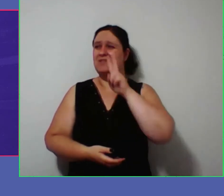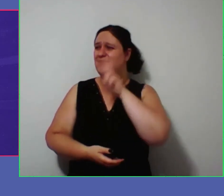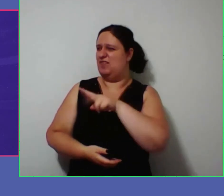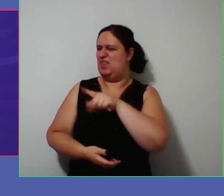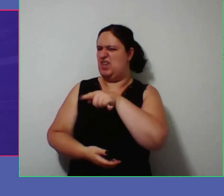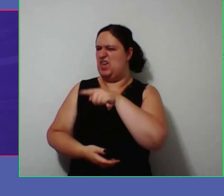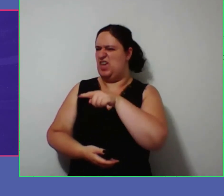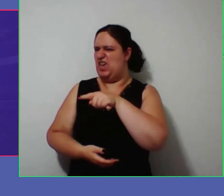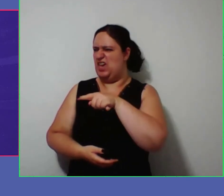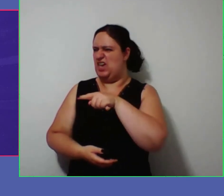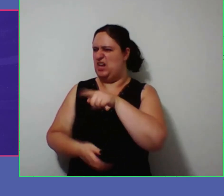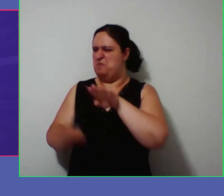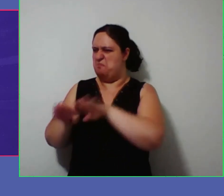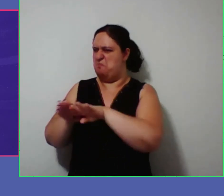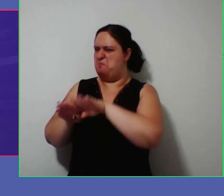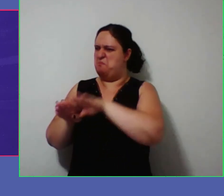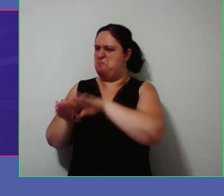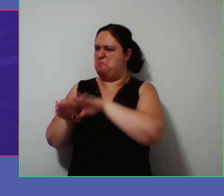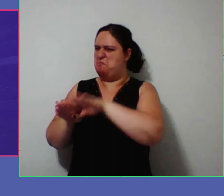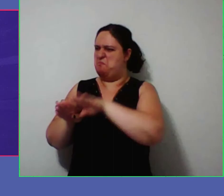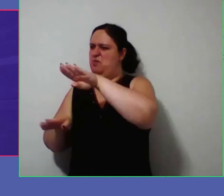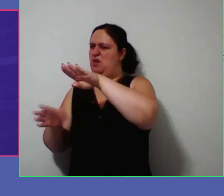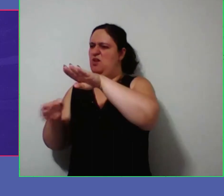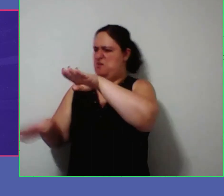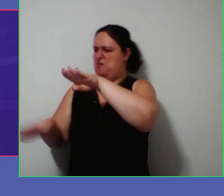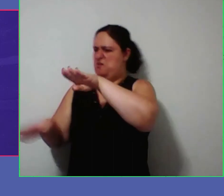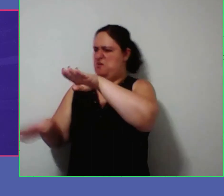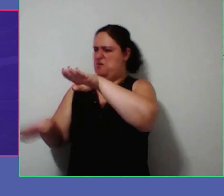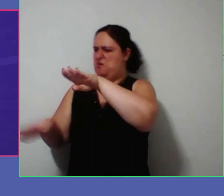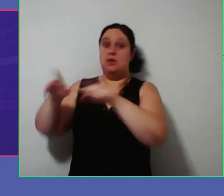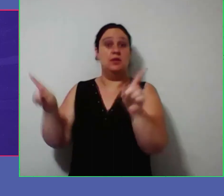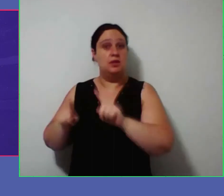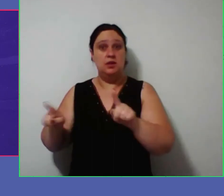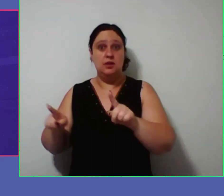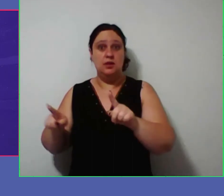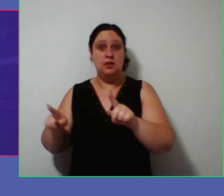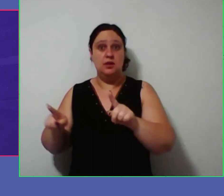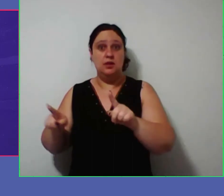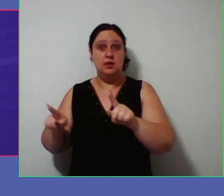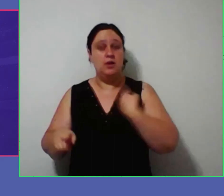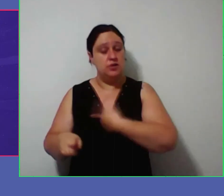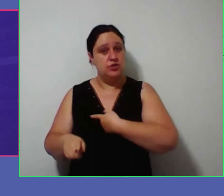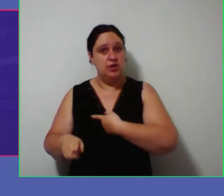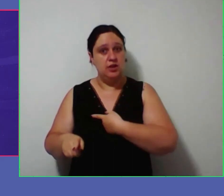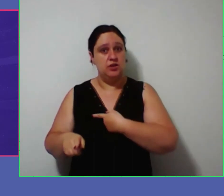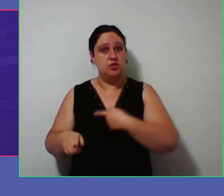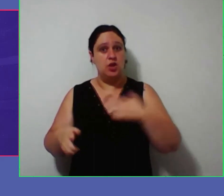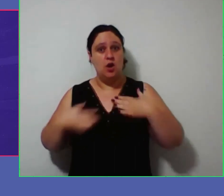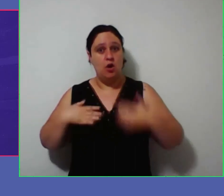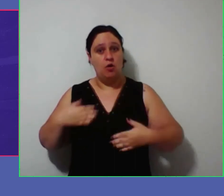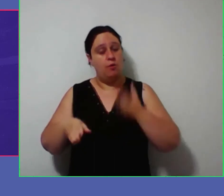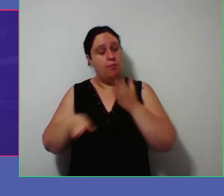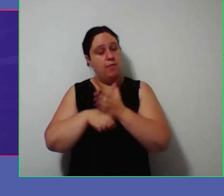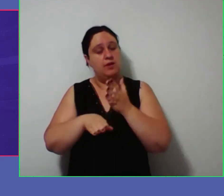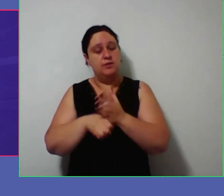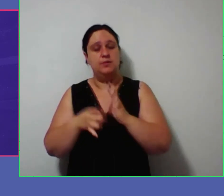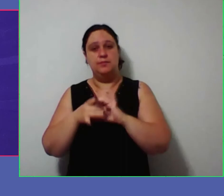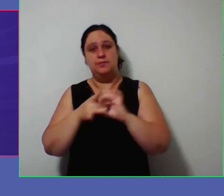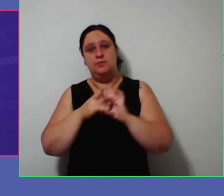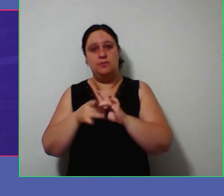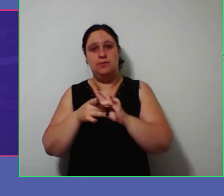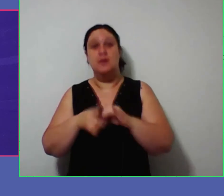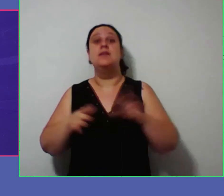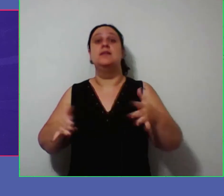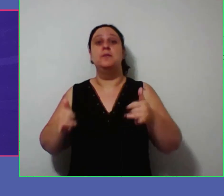somos membros do mesmo corpo. E que mais? Perdoai-vos mutuamente caso alguém